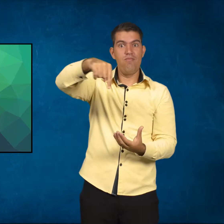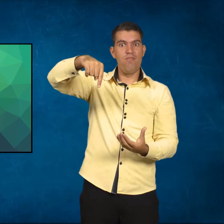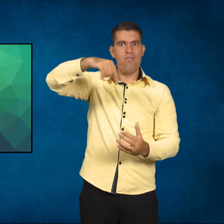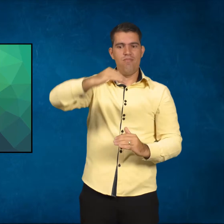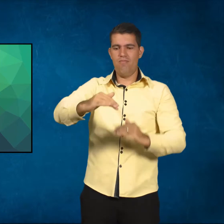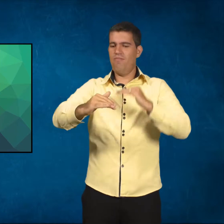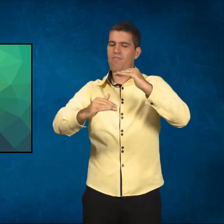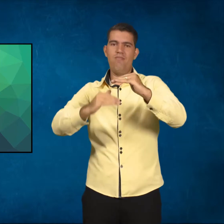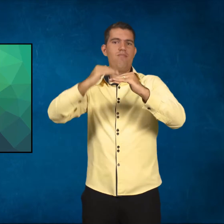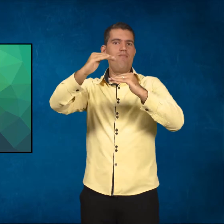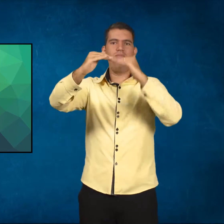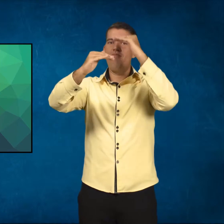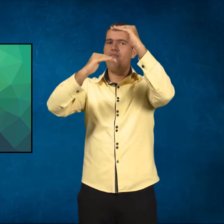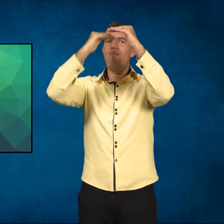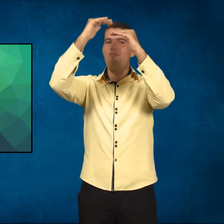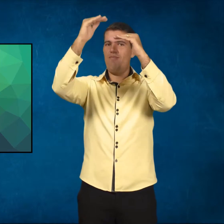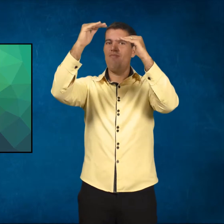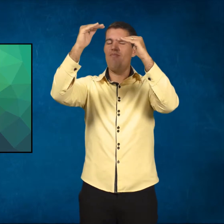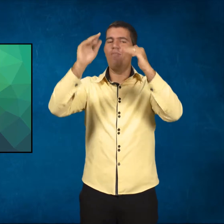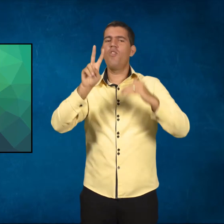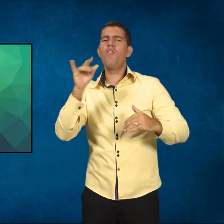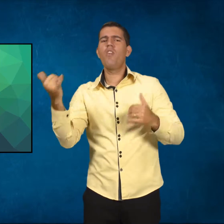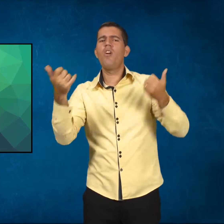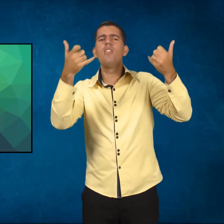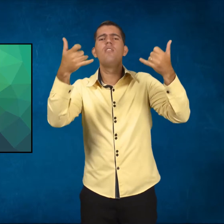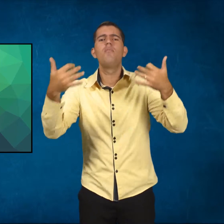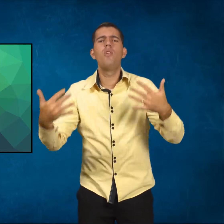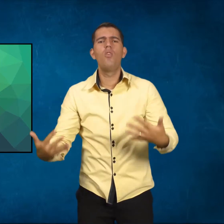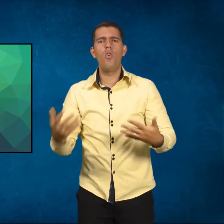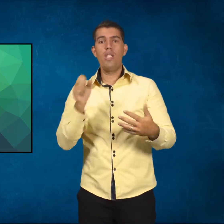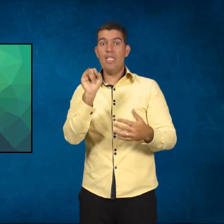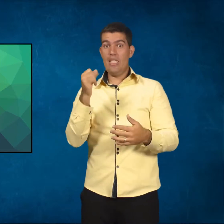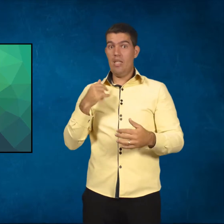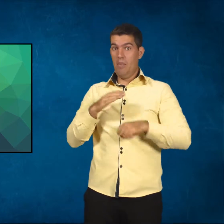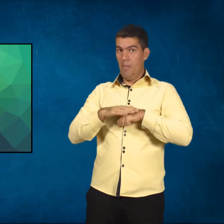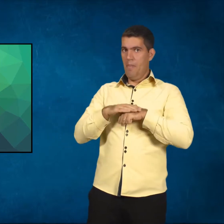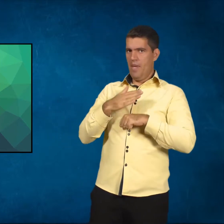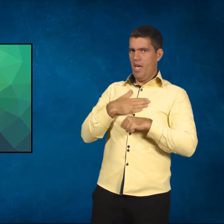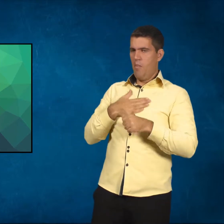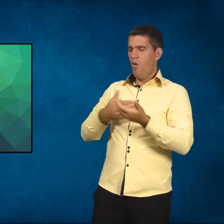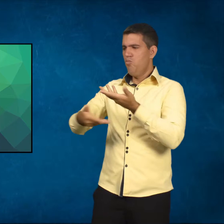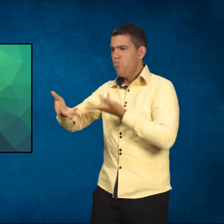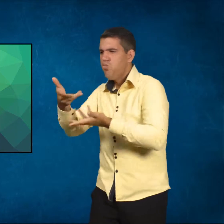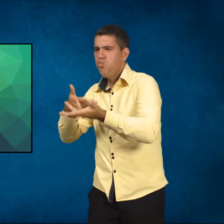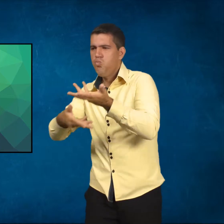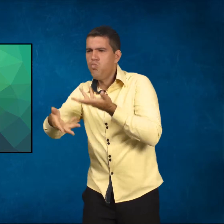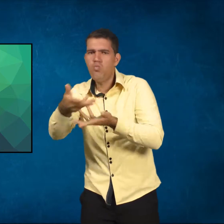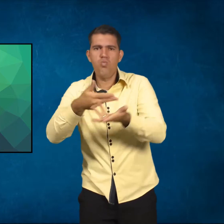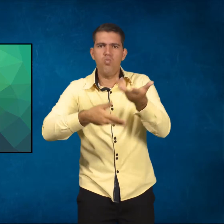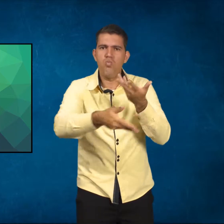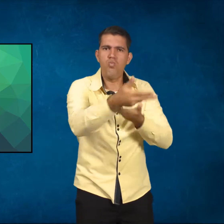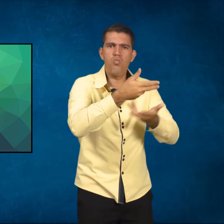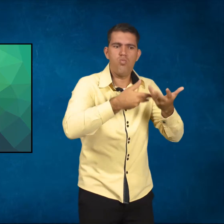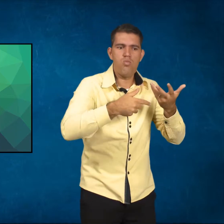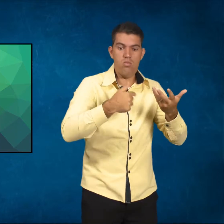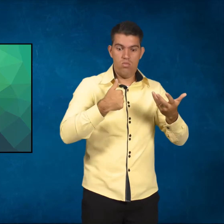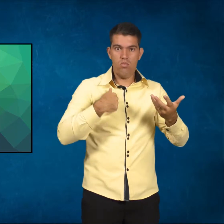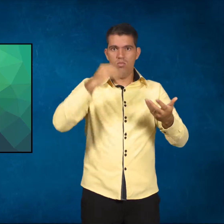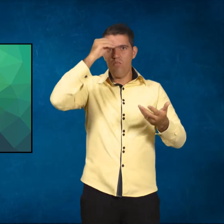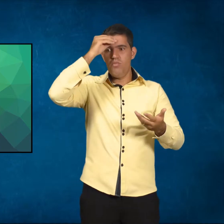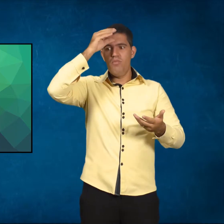é que é por meio da interação que essa aprendizagem vai acontecendo e vai se tornando, ela vai